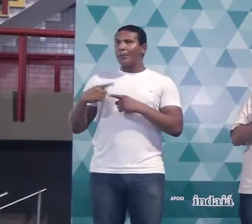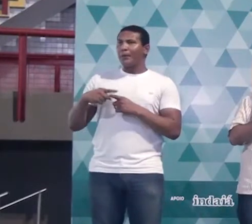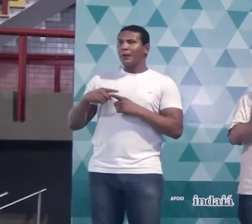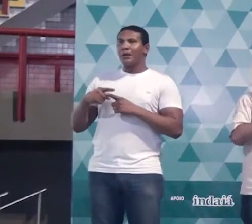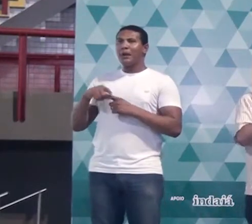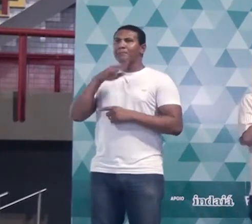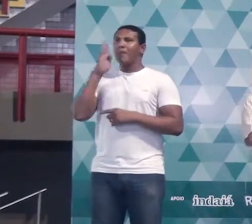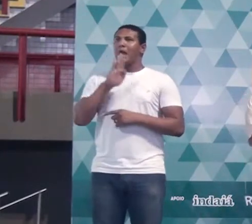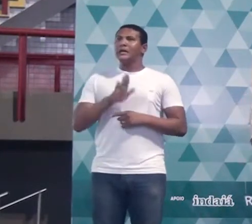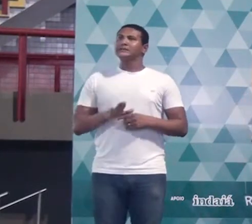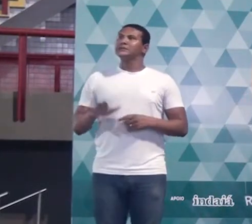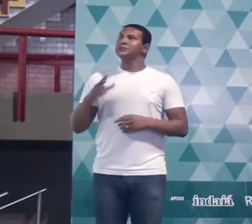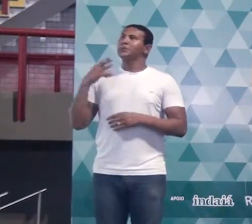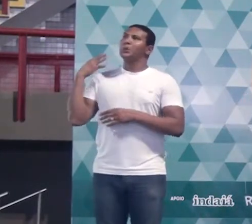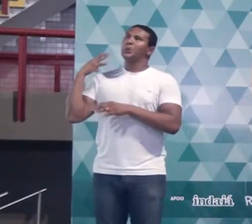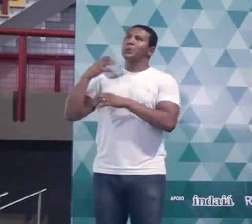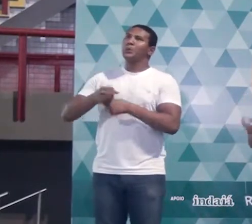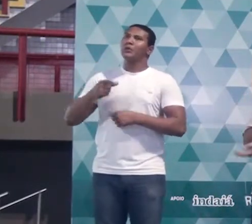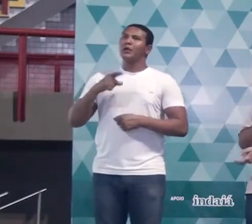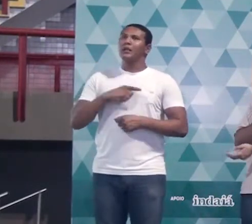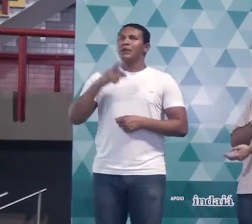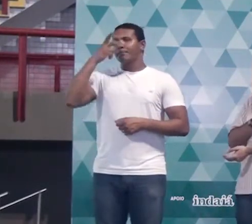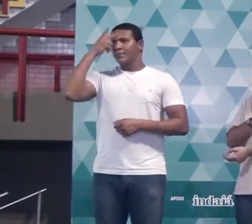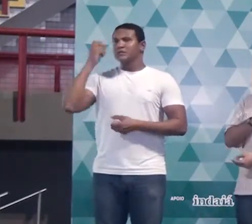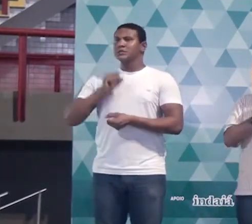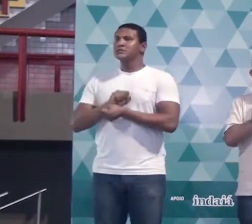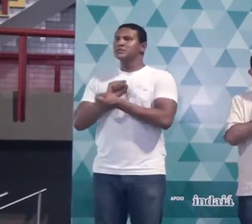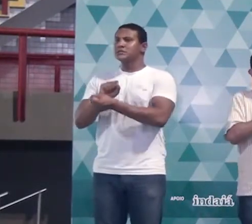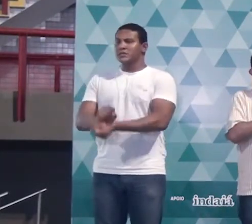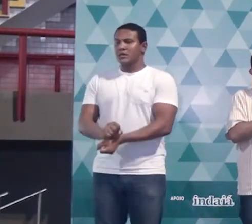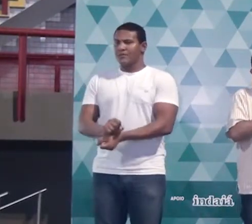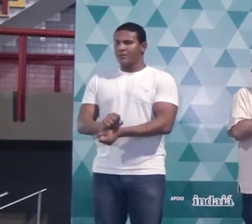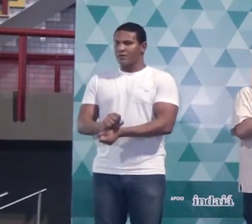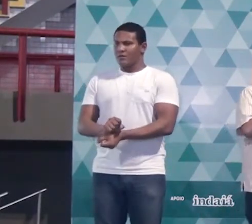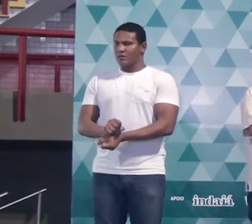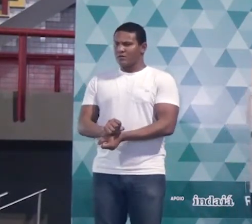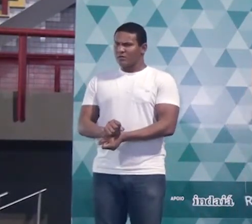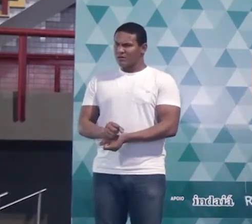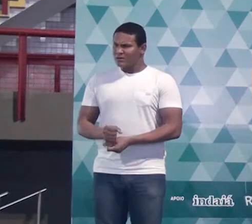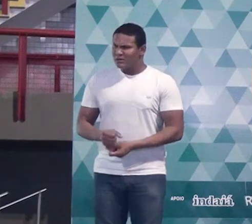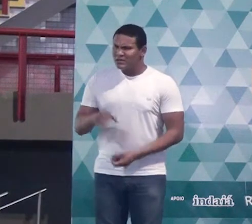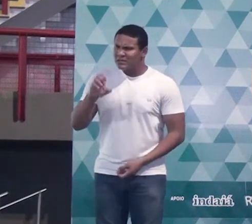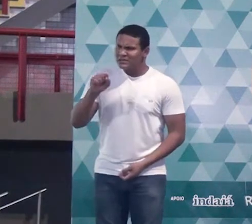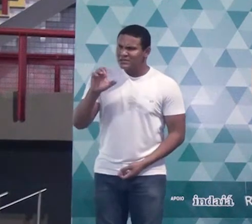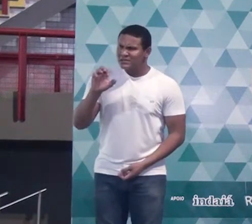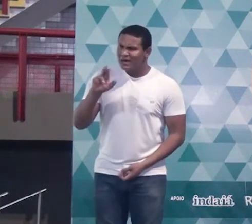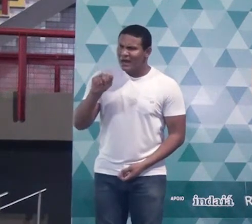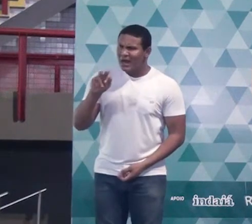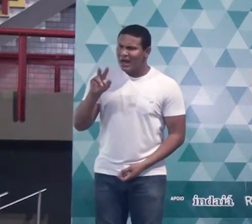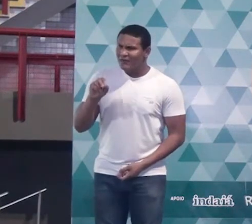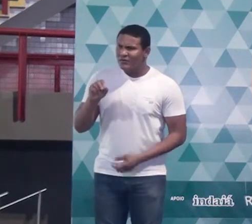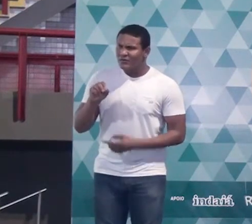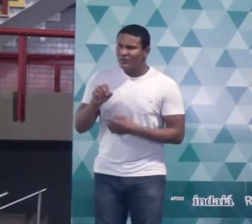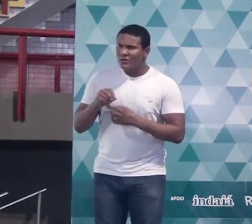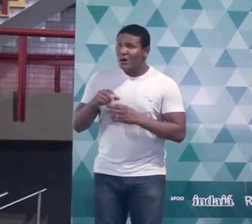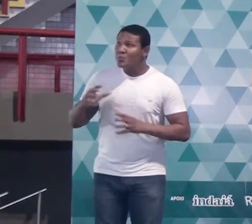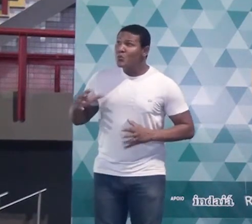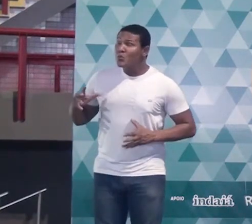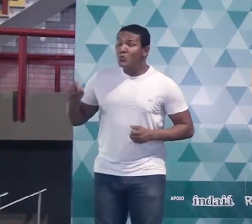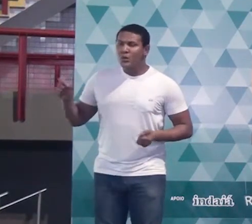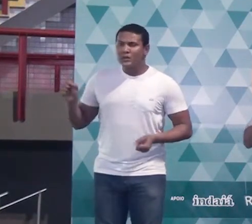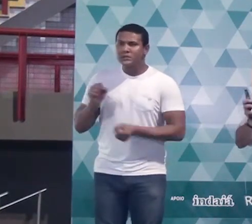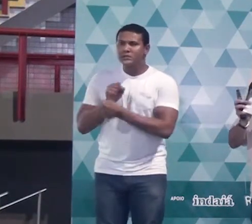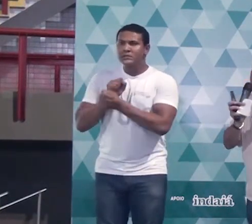Brasil houve pessoas escravas. Nunca houve pessoa escrava no mundo, chapa.